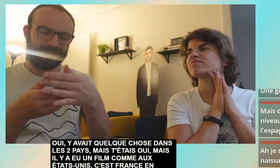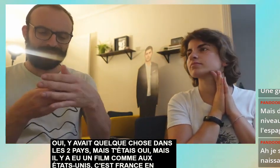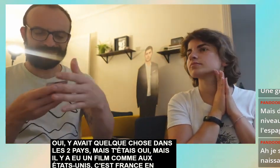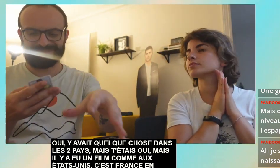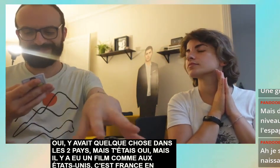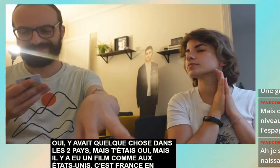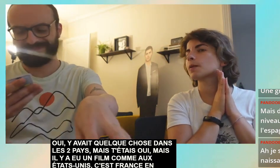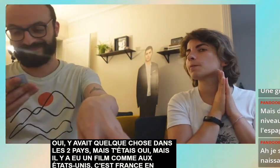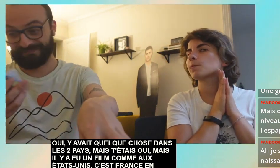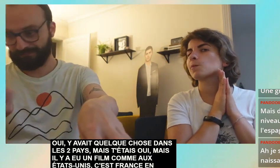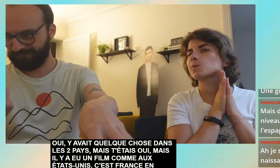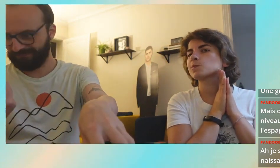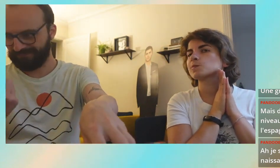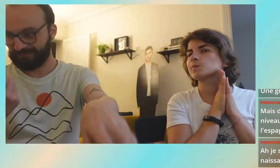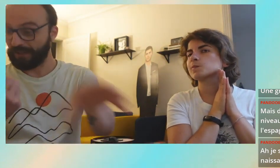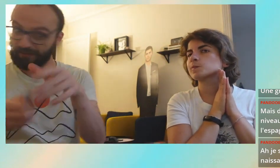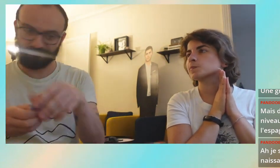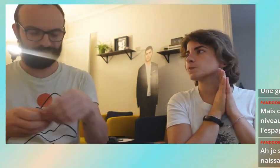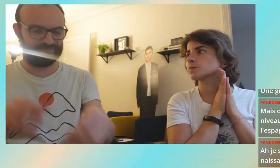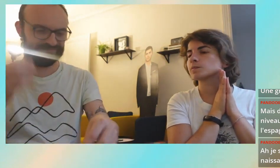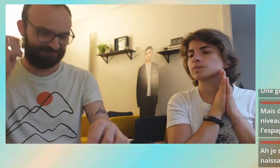Alors. Ah oui.